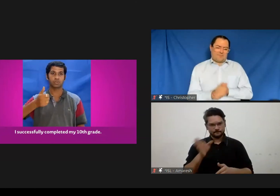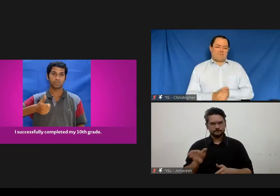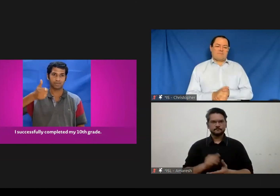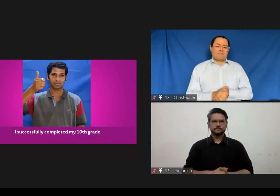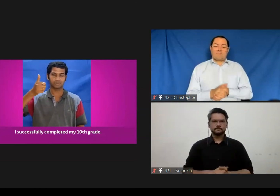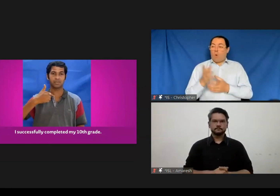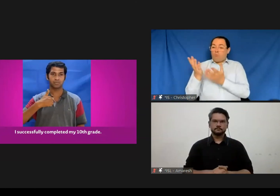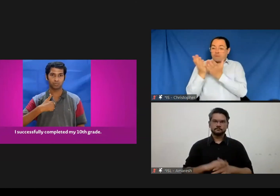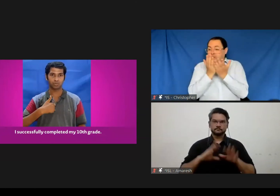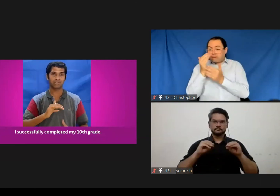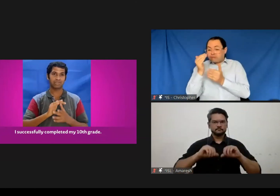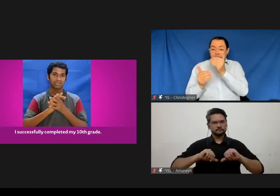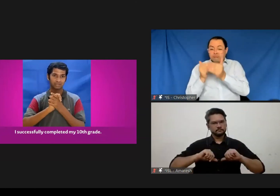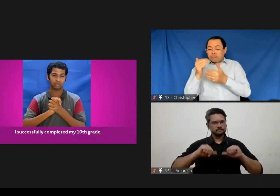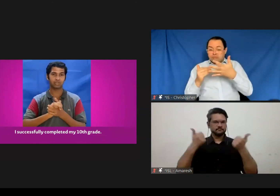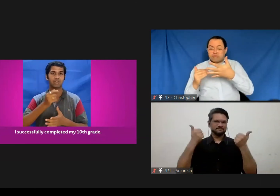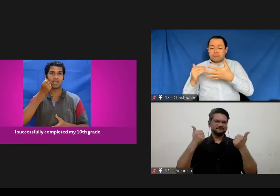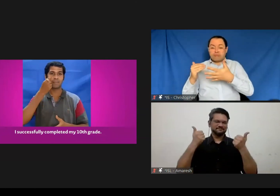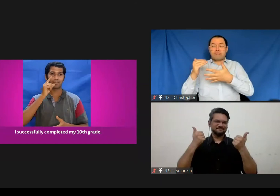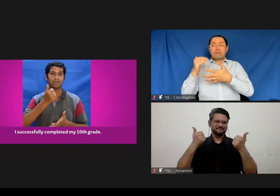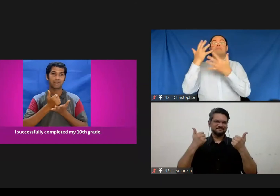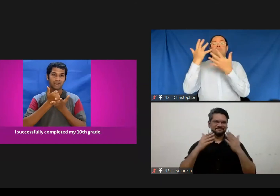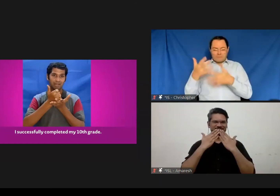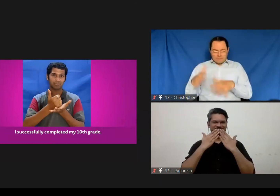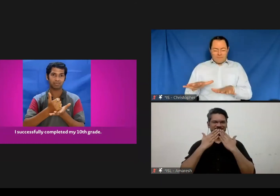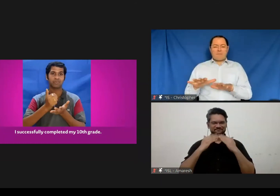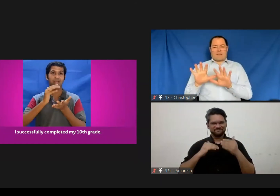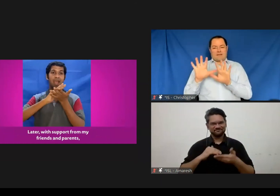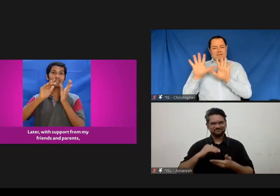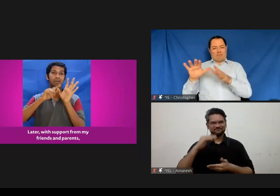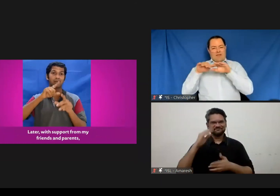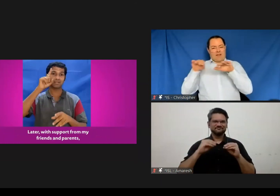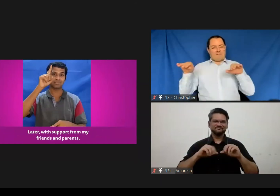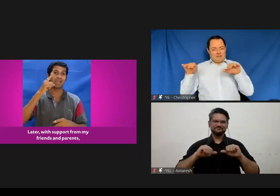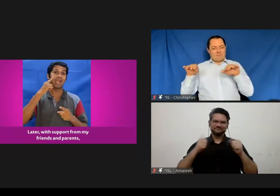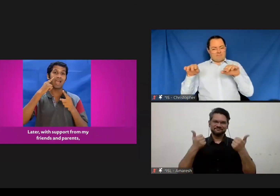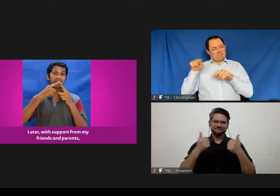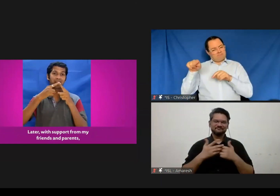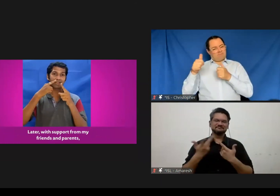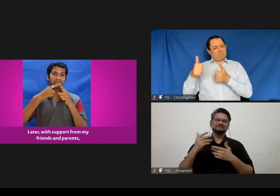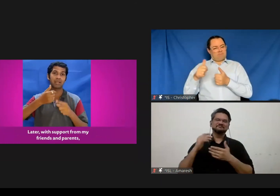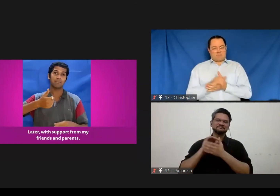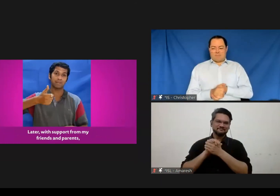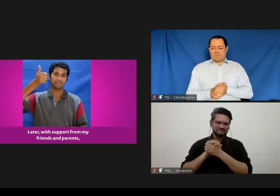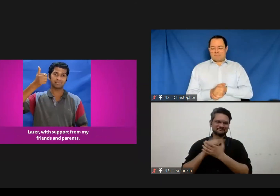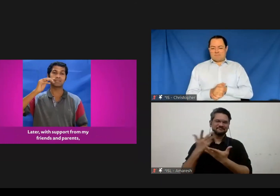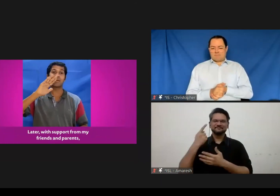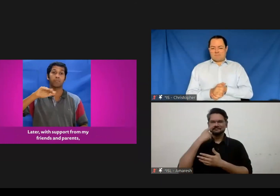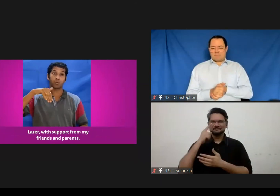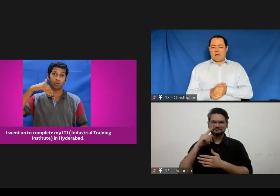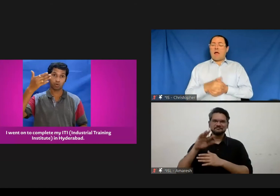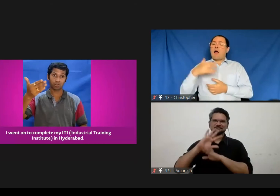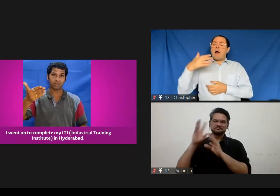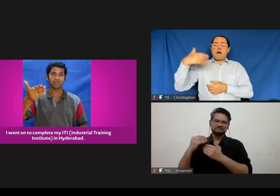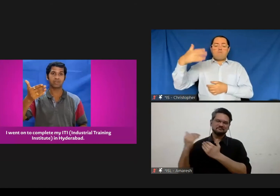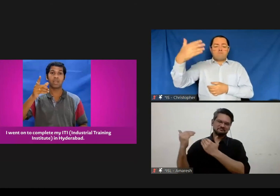मु 10th पास परे मोर सांग साथी आउ पेरेंट्स मानक सहायता रे हैदराबाद रे आईटीआई